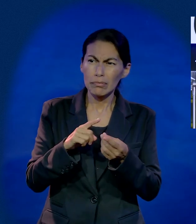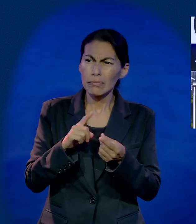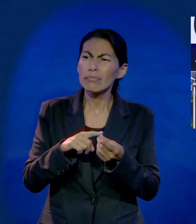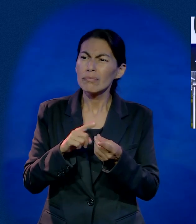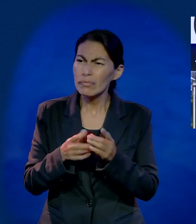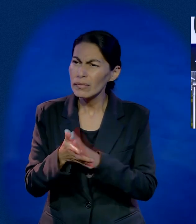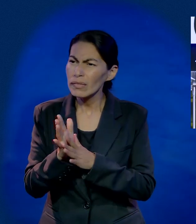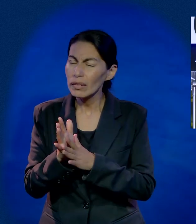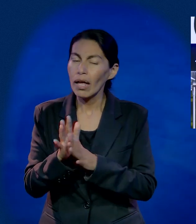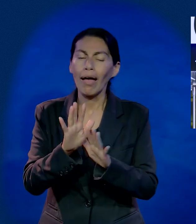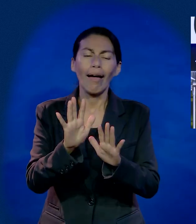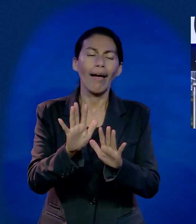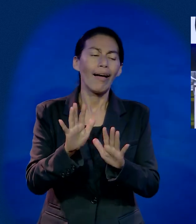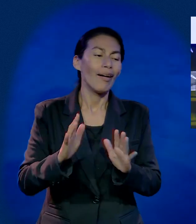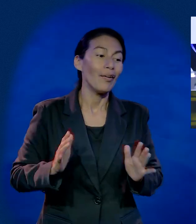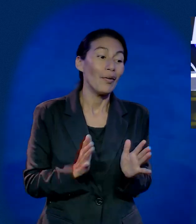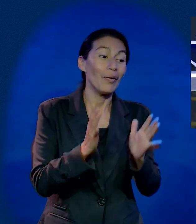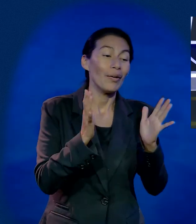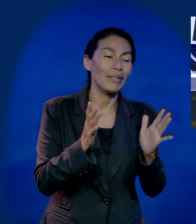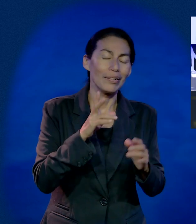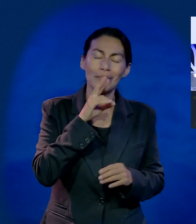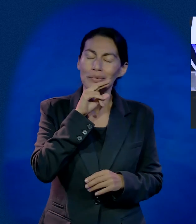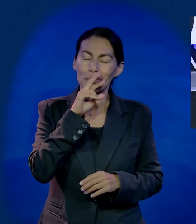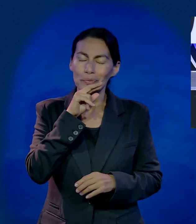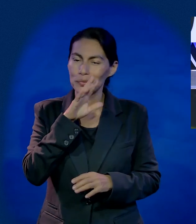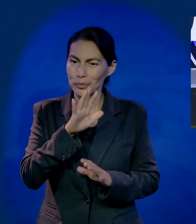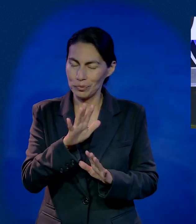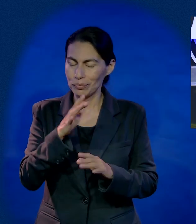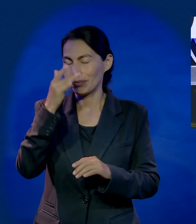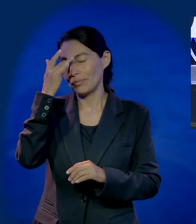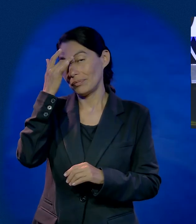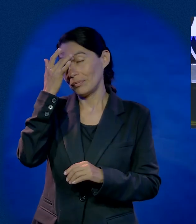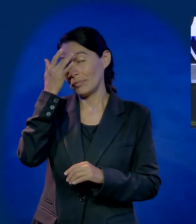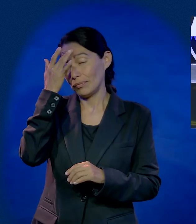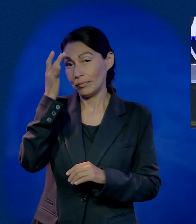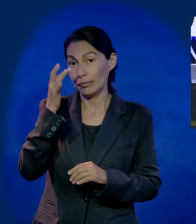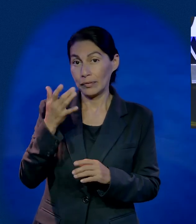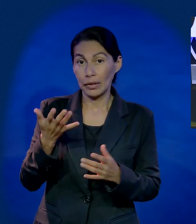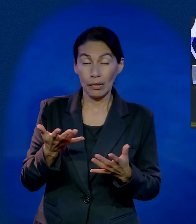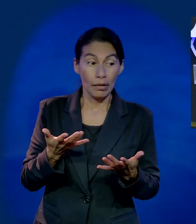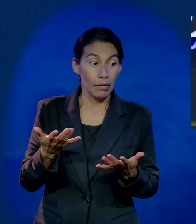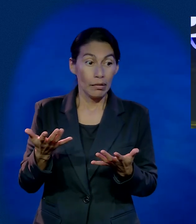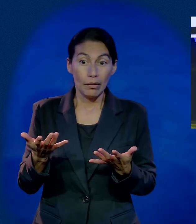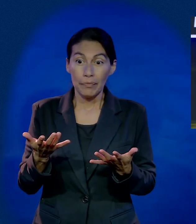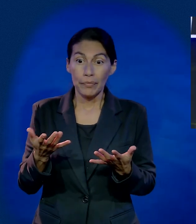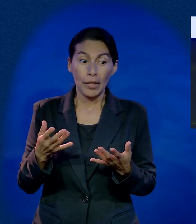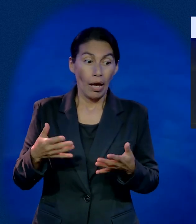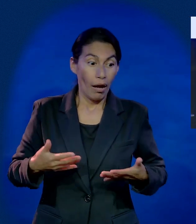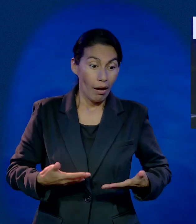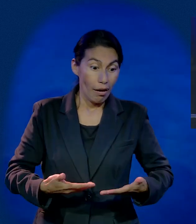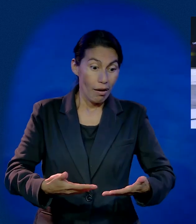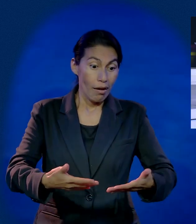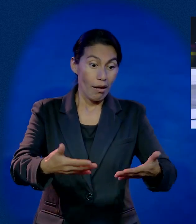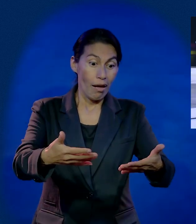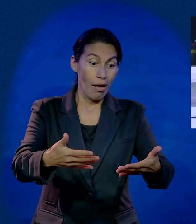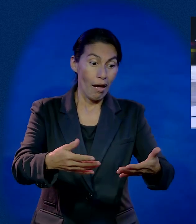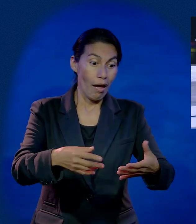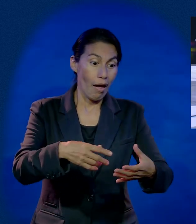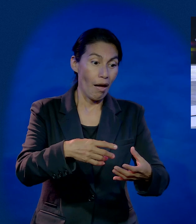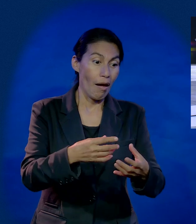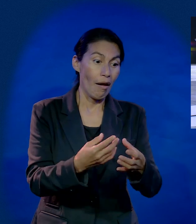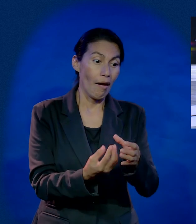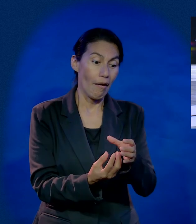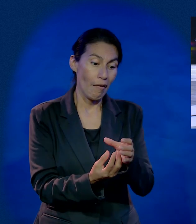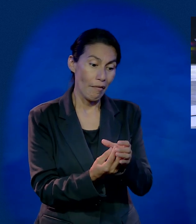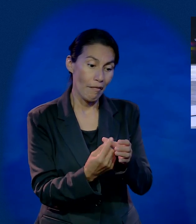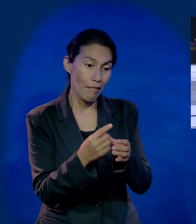llevas? Es una sorpresa, tú tranquila, ven. Y te lleva a un sendero iluminado, por supuesto, pero hay un camino de